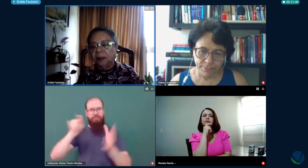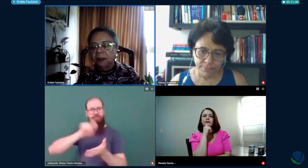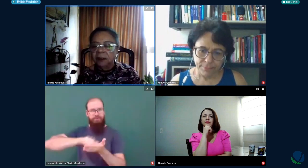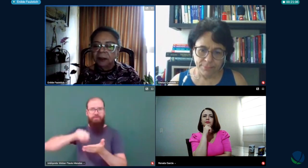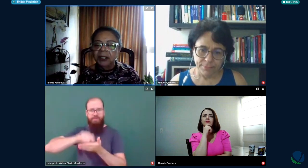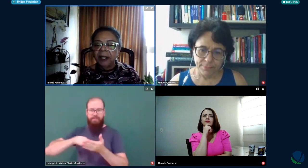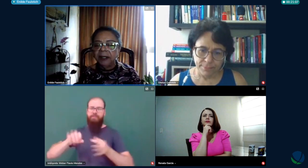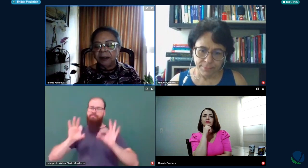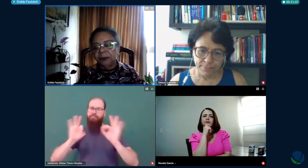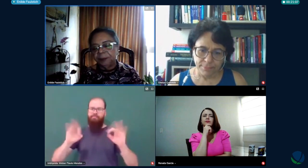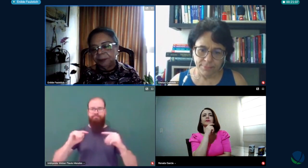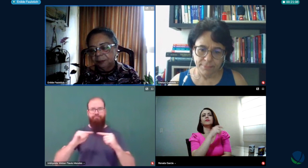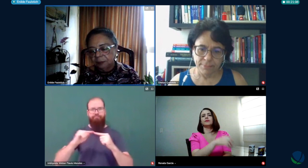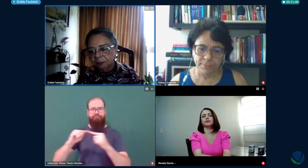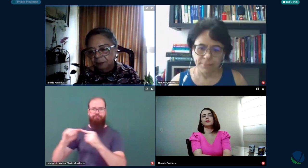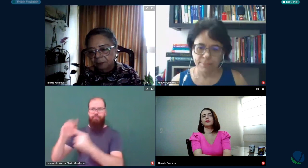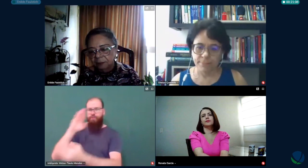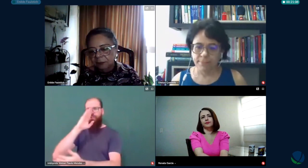bem direta.